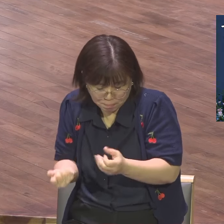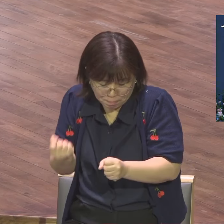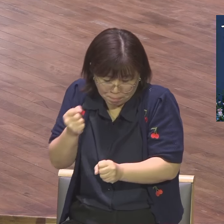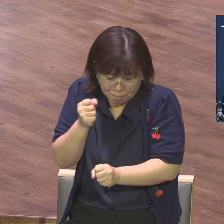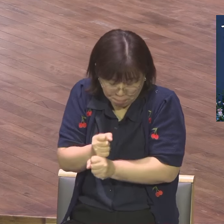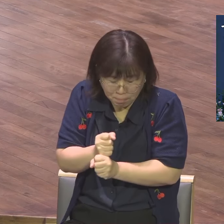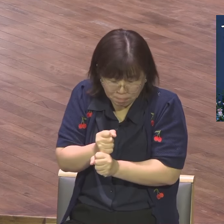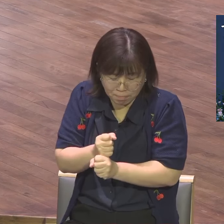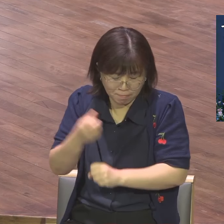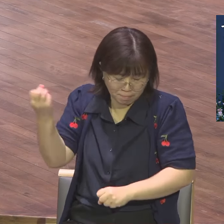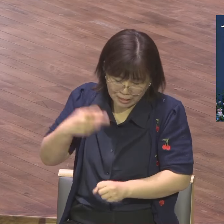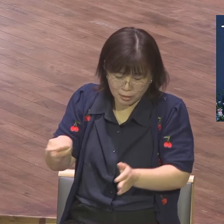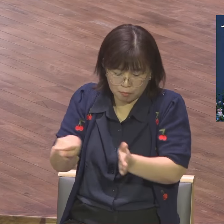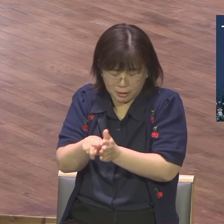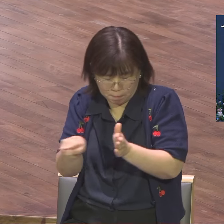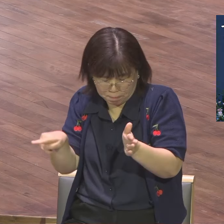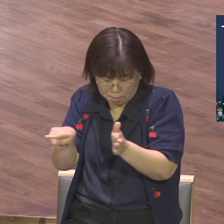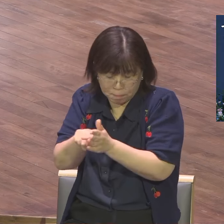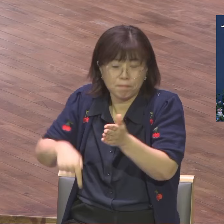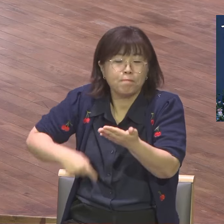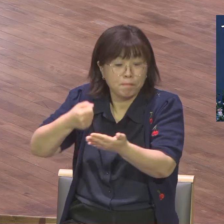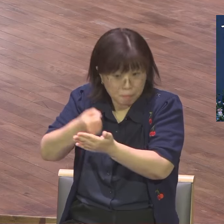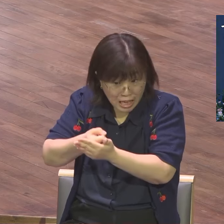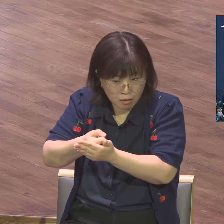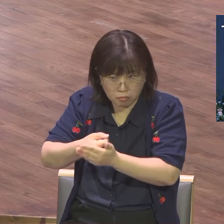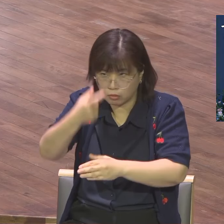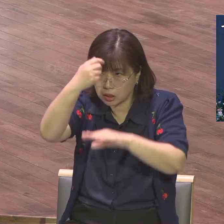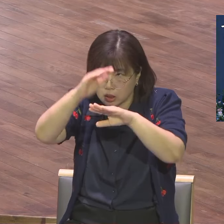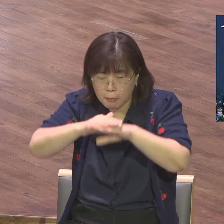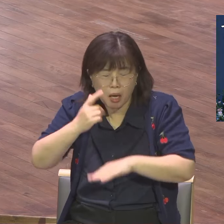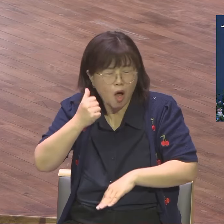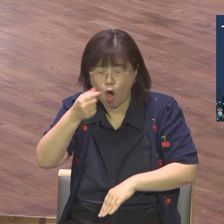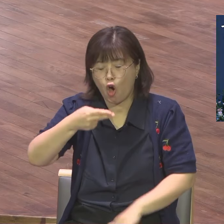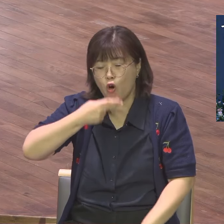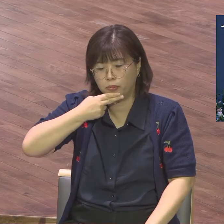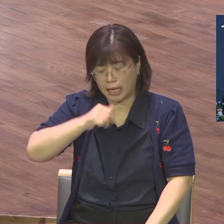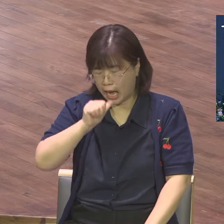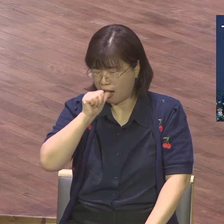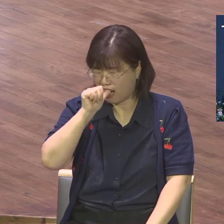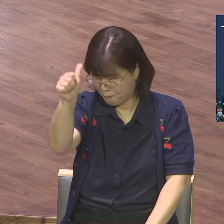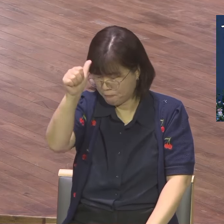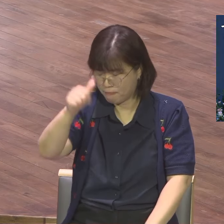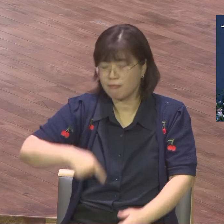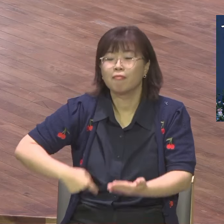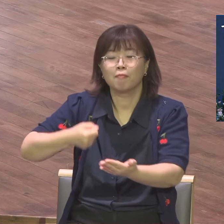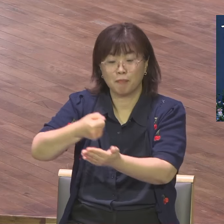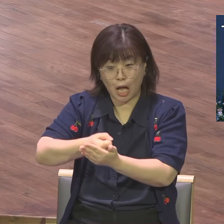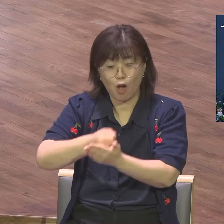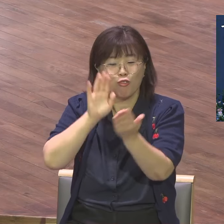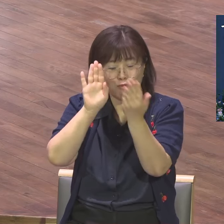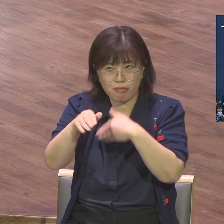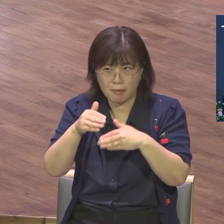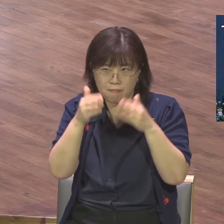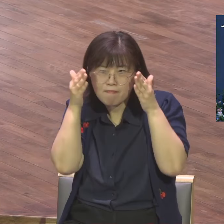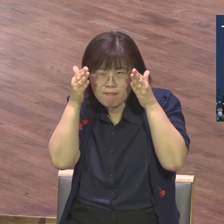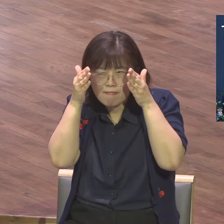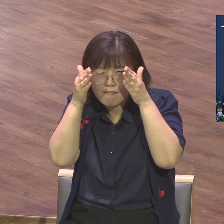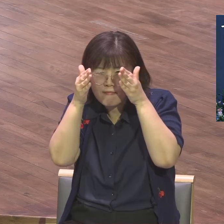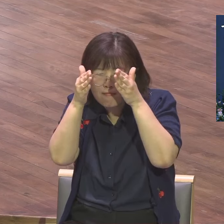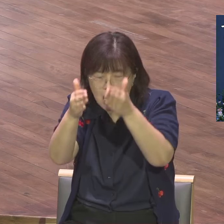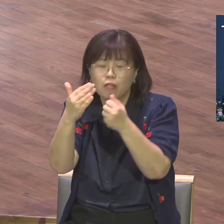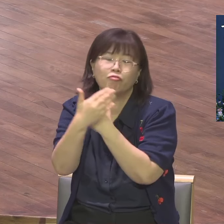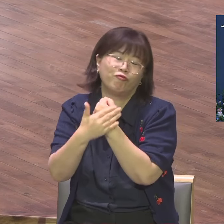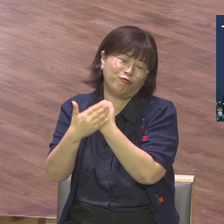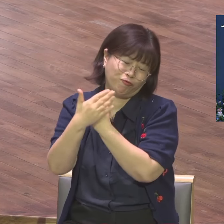집중해서 은혜를 받았다. 제가 이 말씀드린 이유가 있어요. 우리가 정말 예수님을